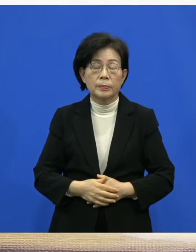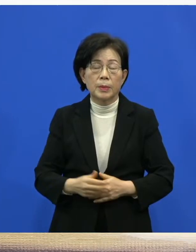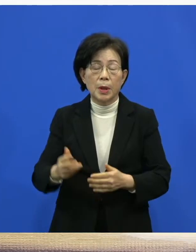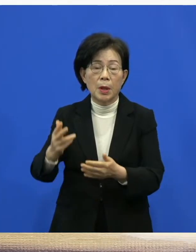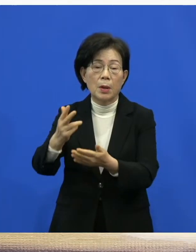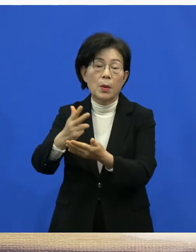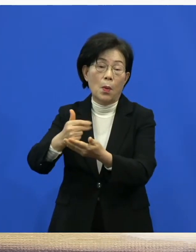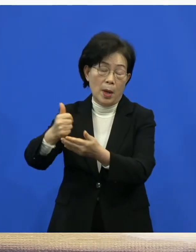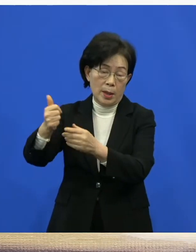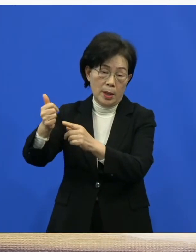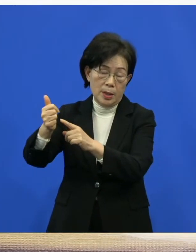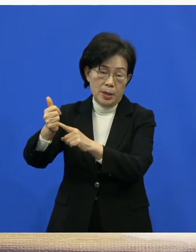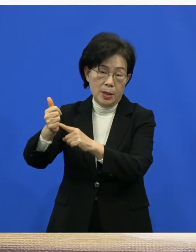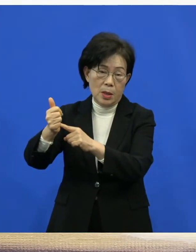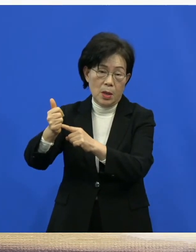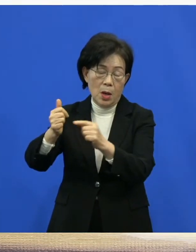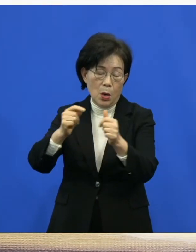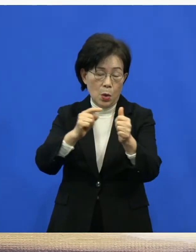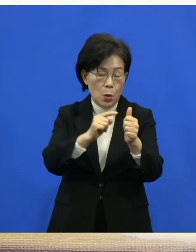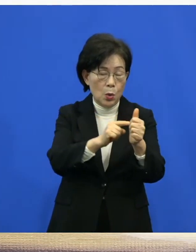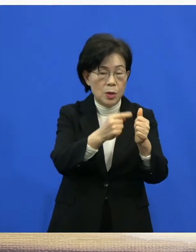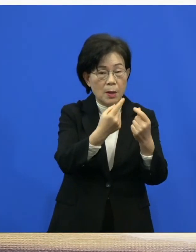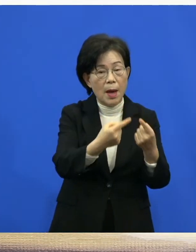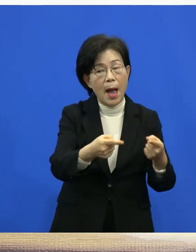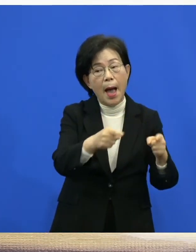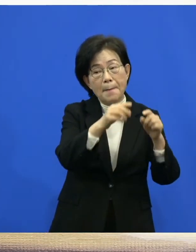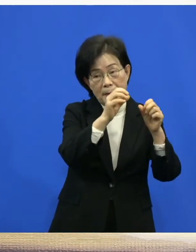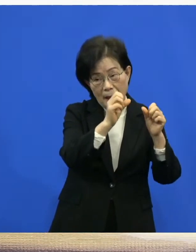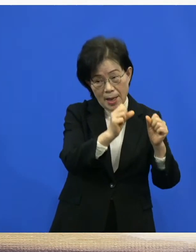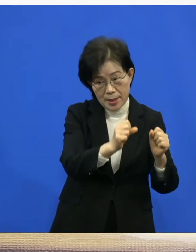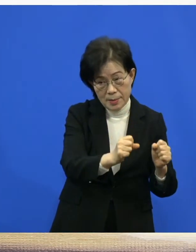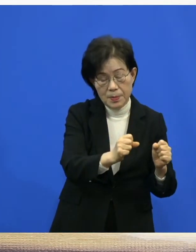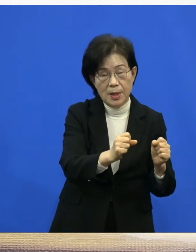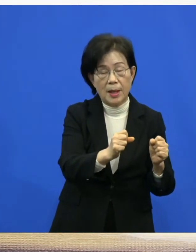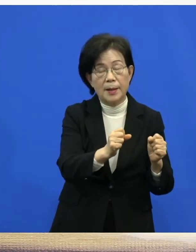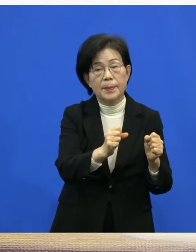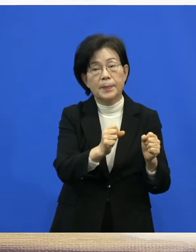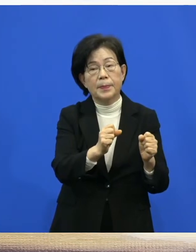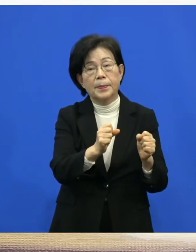여호와께서 요셉과 함께 하십니다.